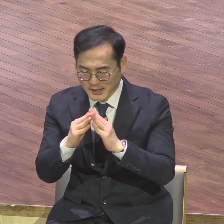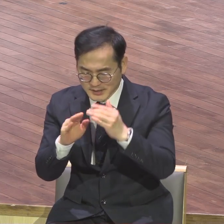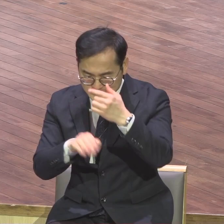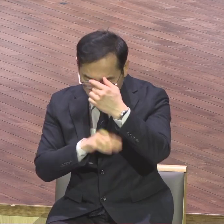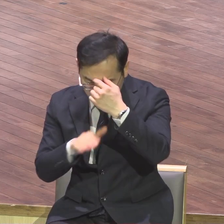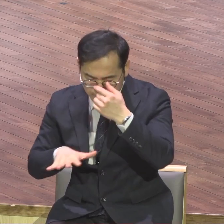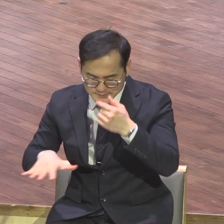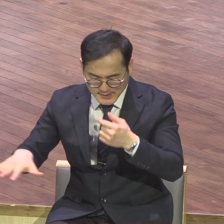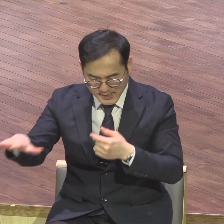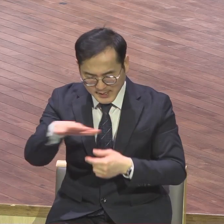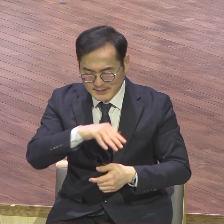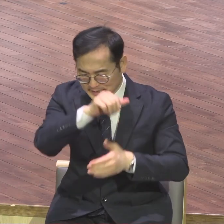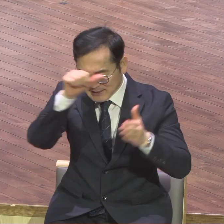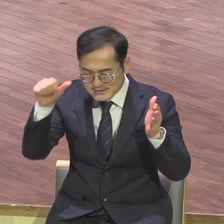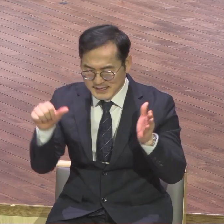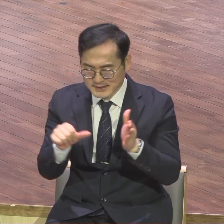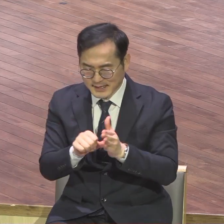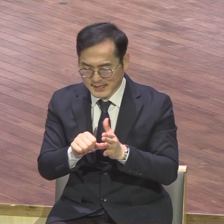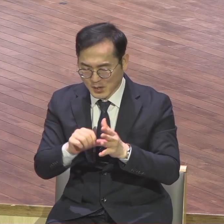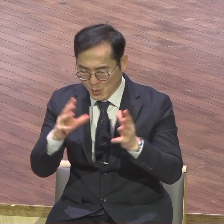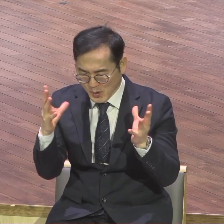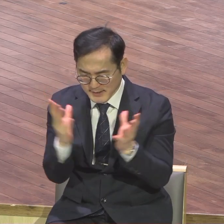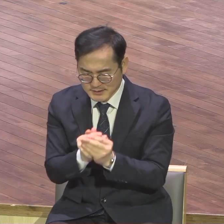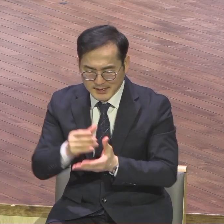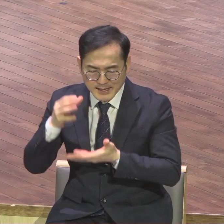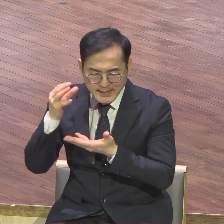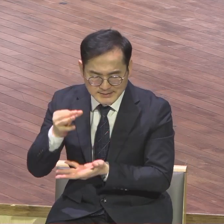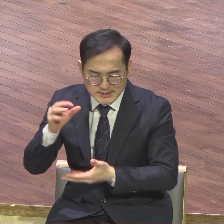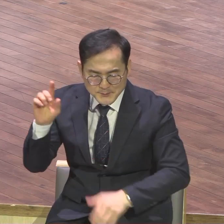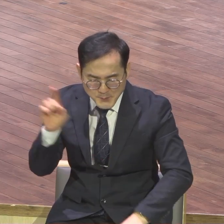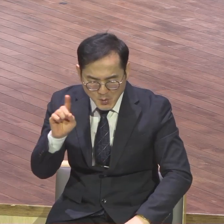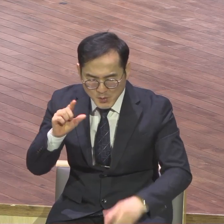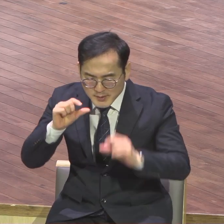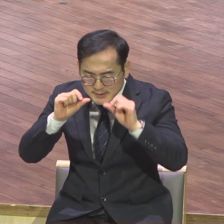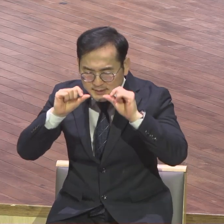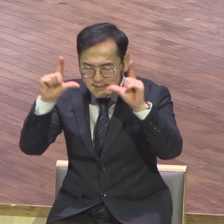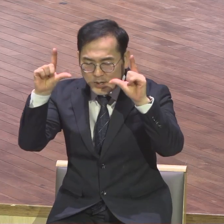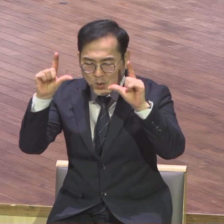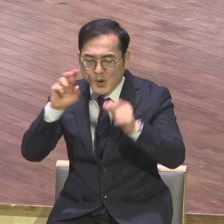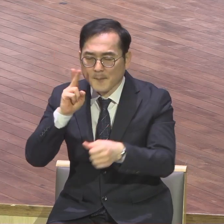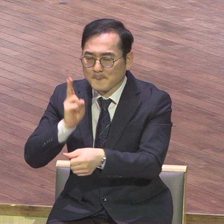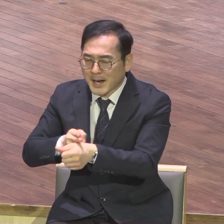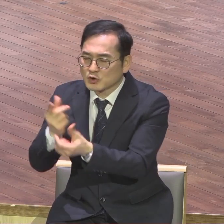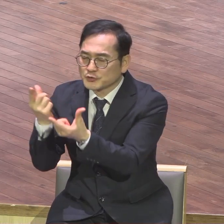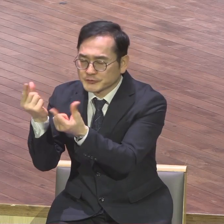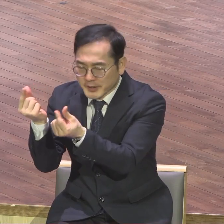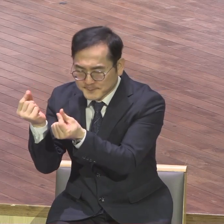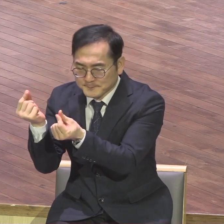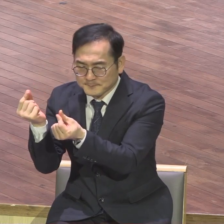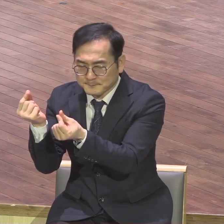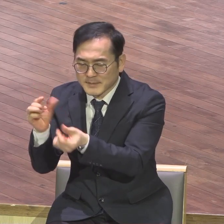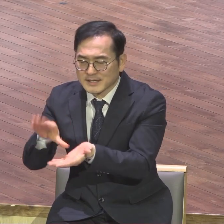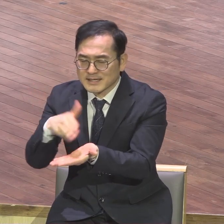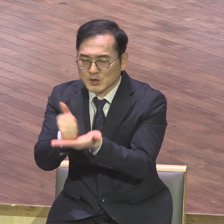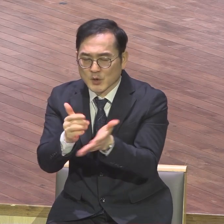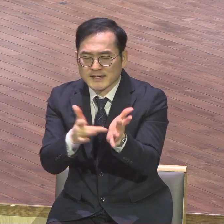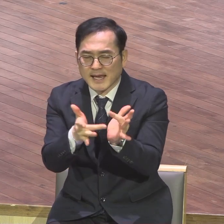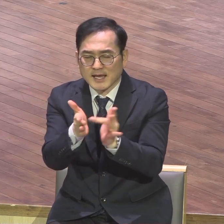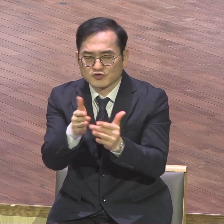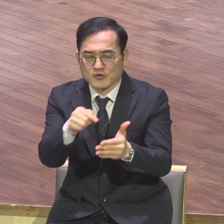내 인생의 절대 가치가 무엇인가를 다시금 깨닫고 사도 바울처럼 그리스도 예수 안에